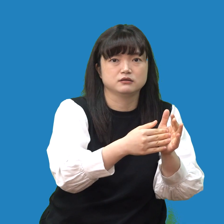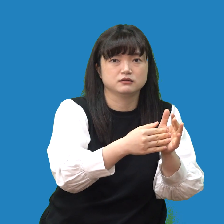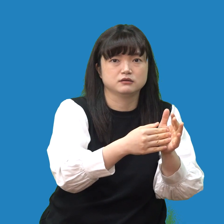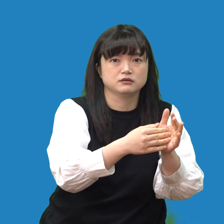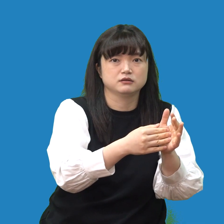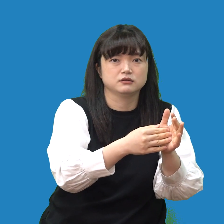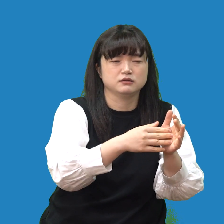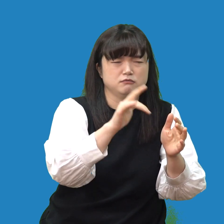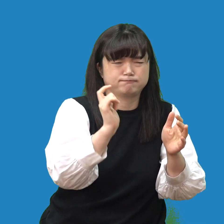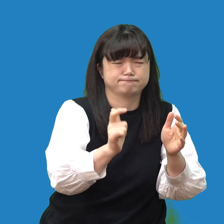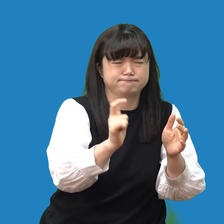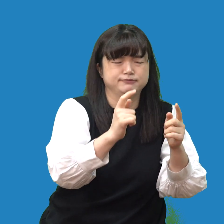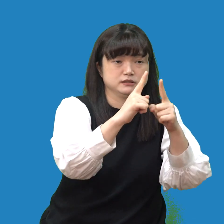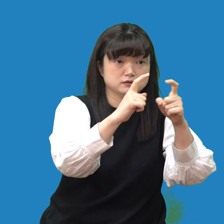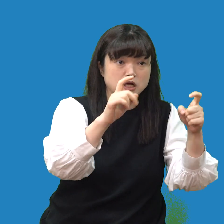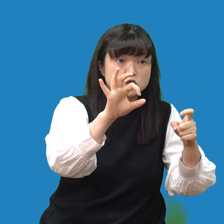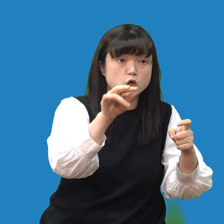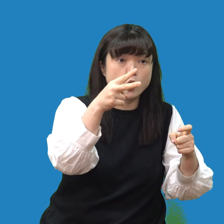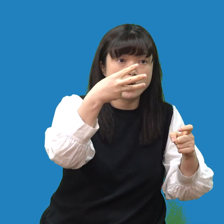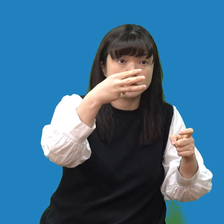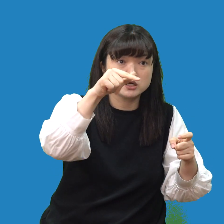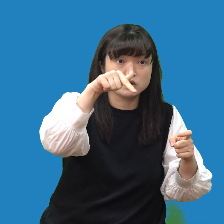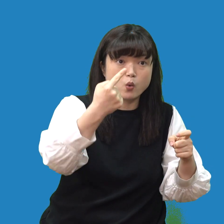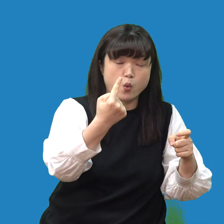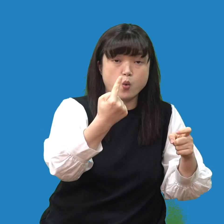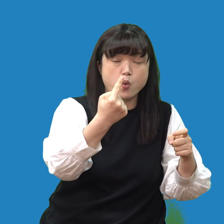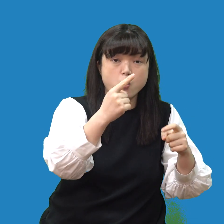성, 난공불락의 성 여리고를 그냥